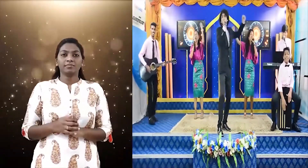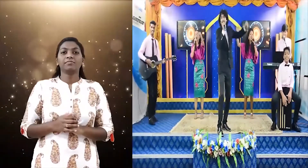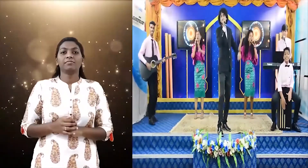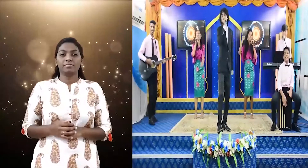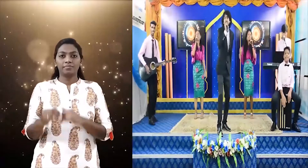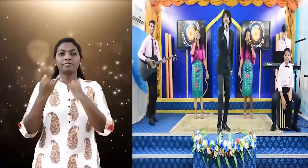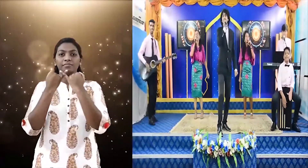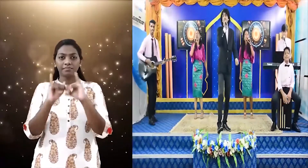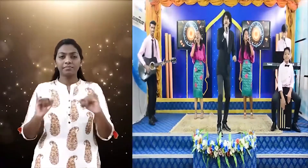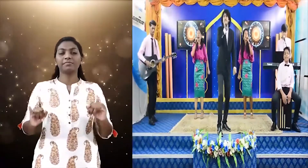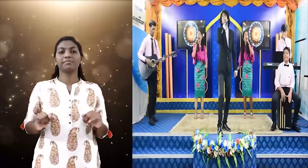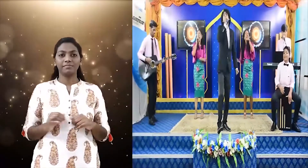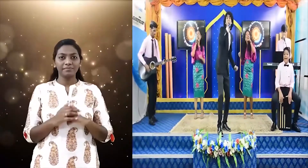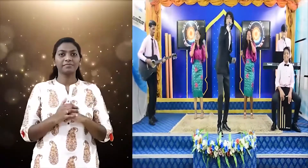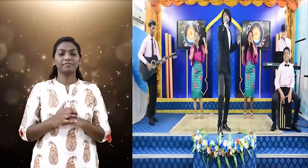आजादी